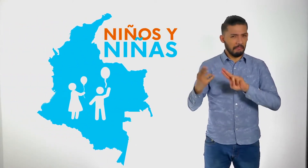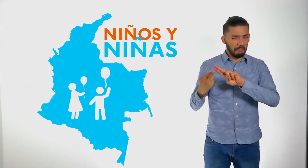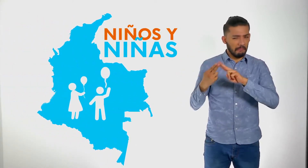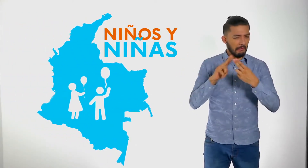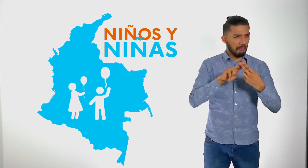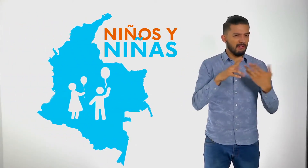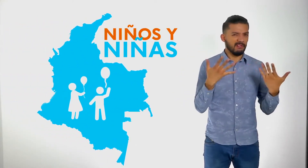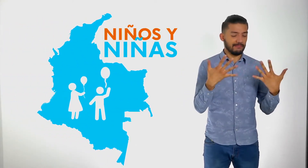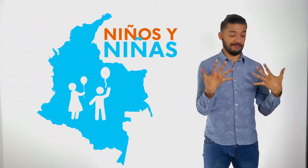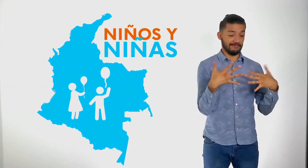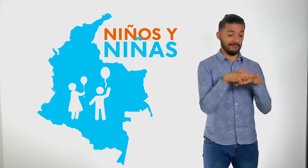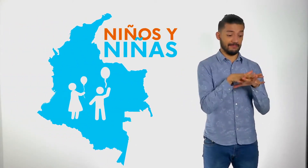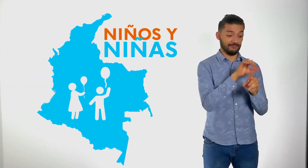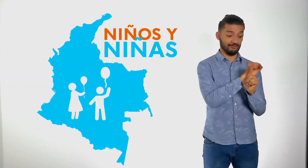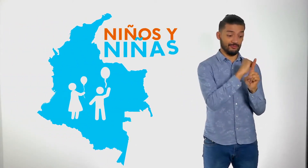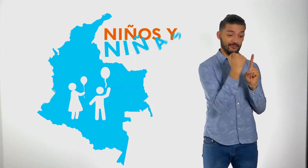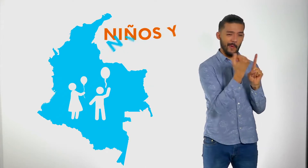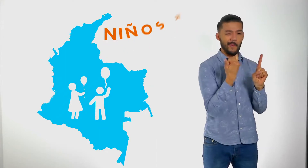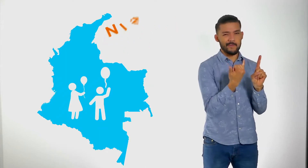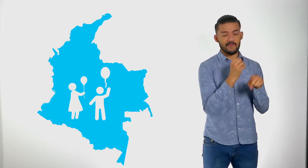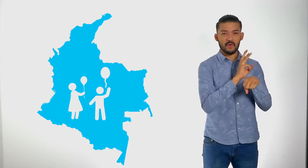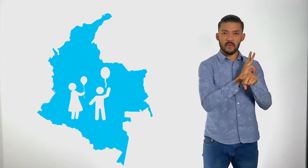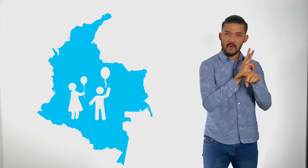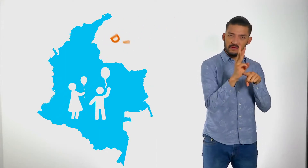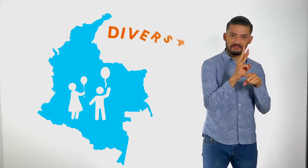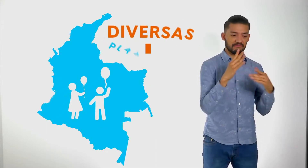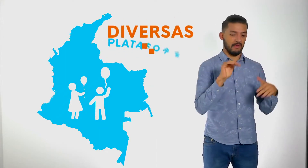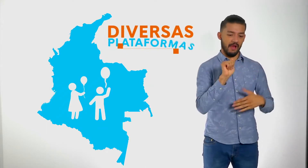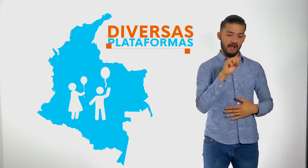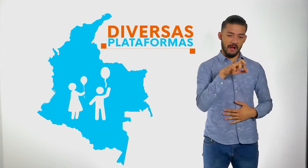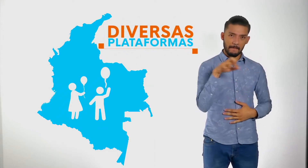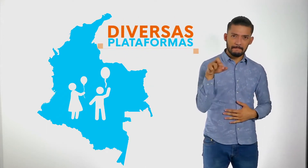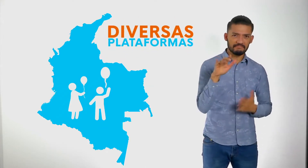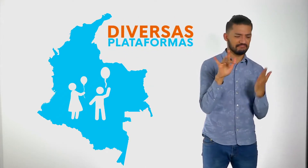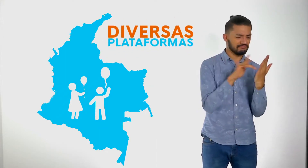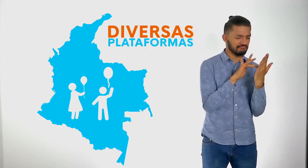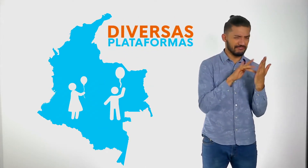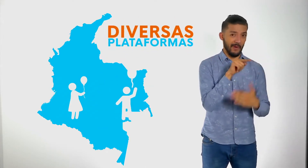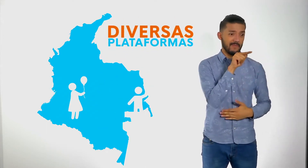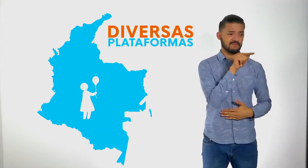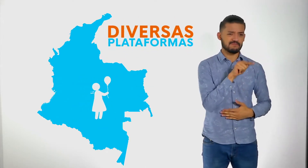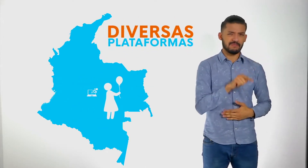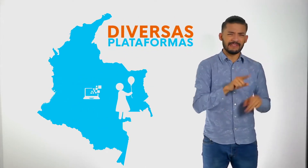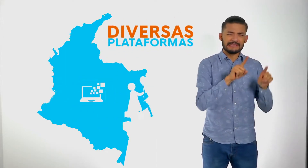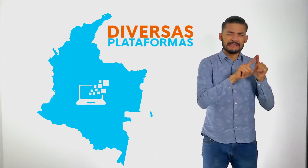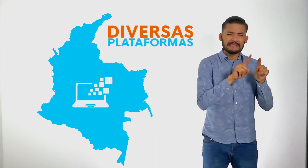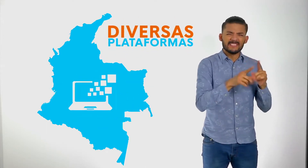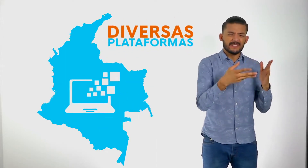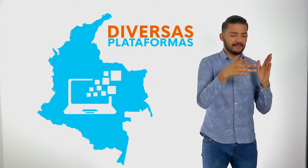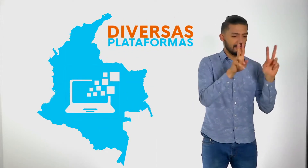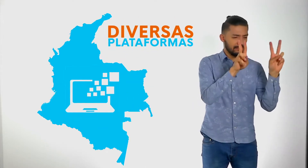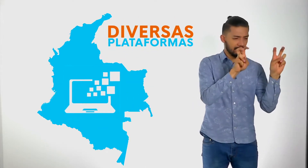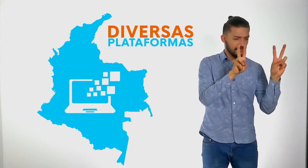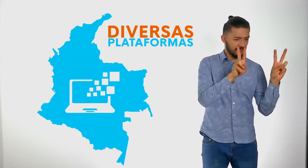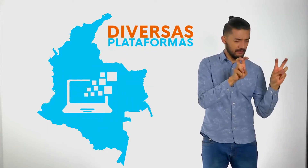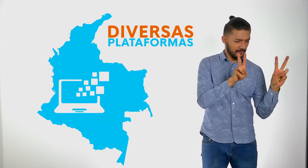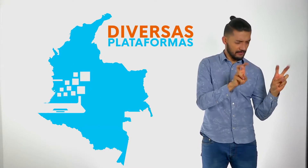la relación que tienen con los contenidos que consumen a diario en las diversas plataformas, como web,